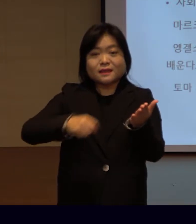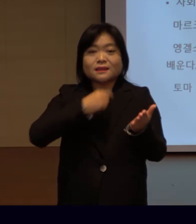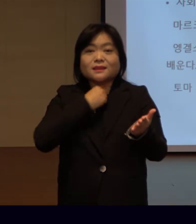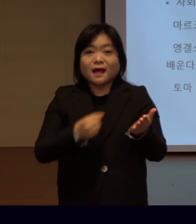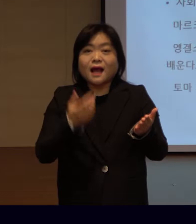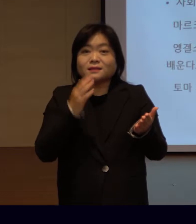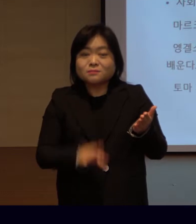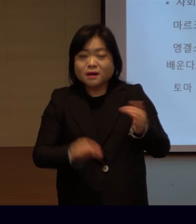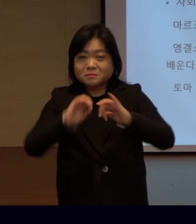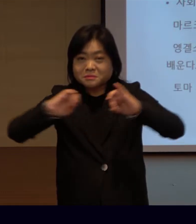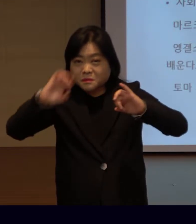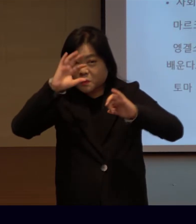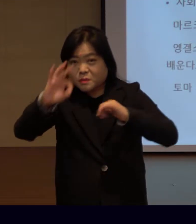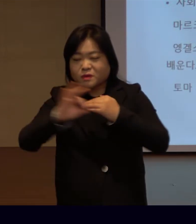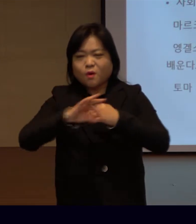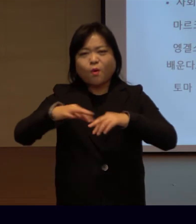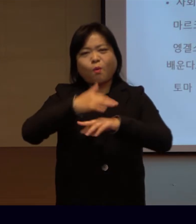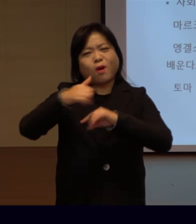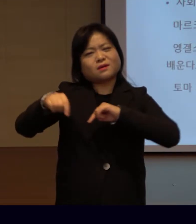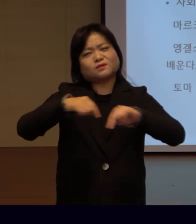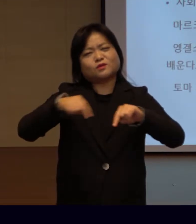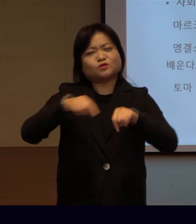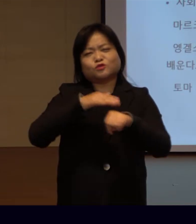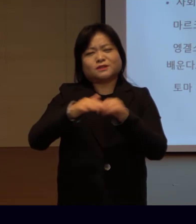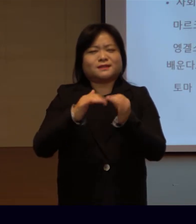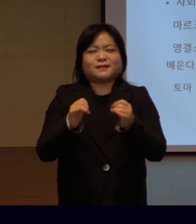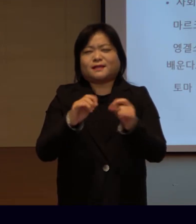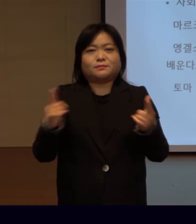별로 왕정주의자라고 볼 수는, 거기에 대해서는